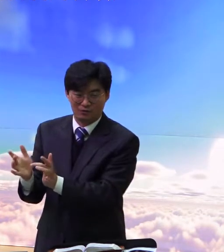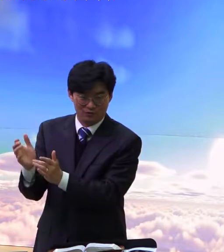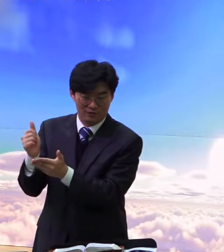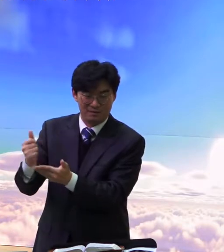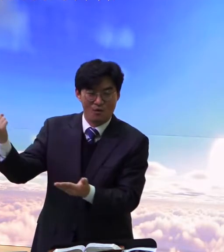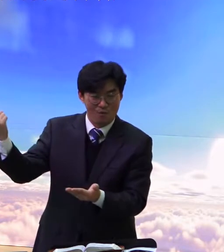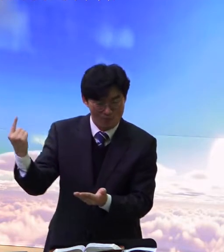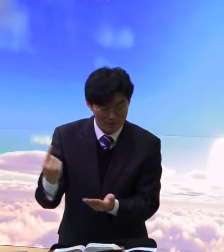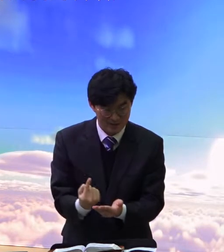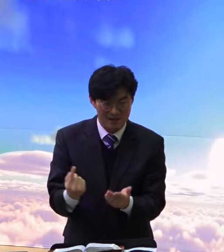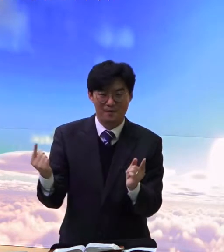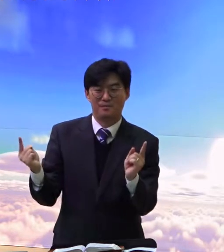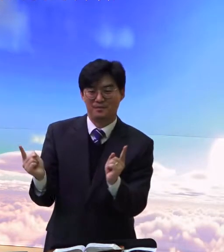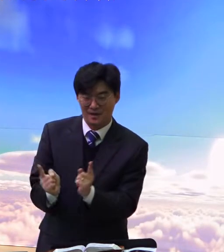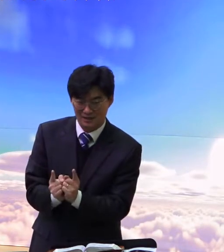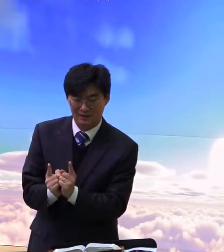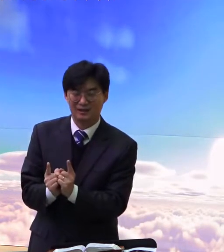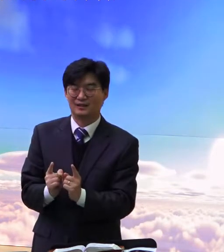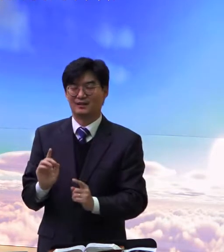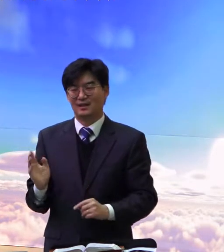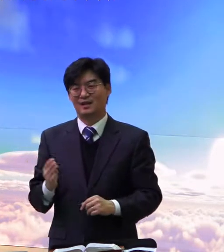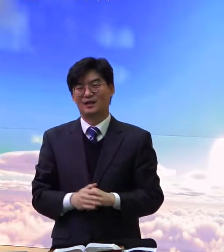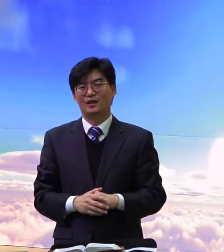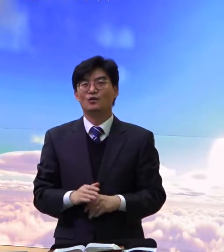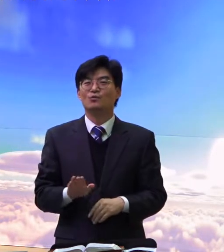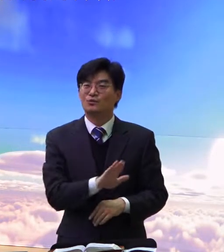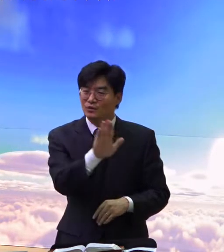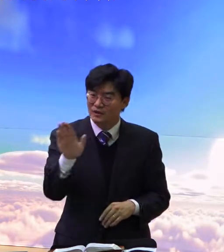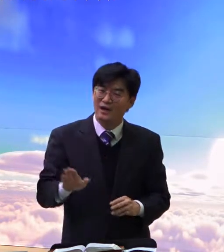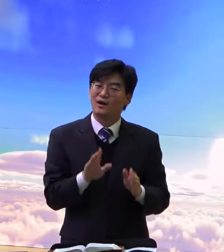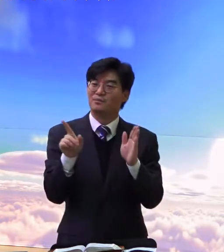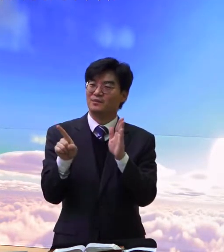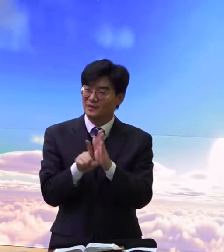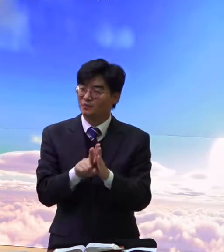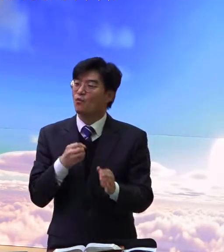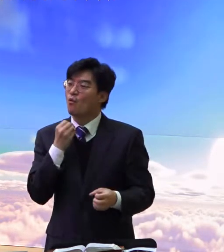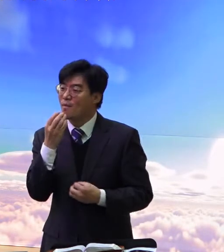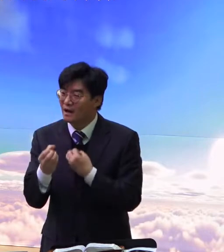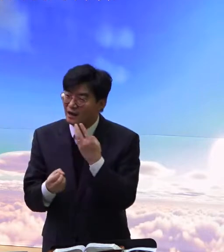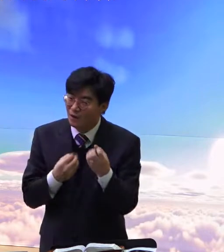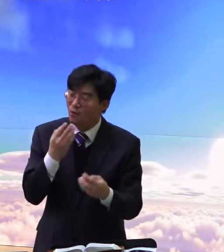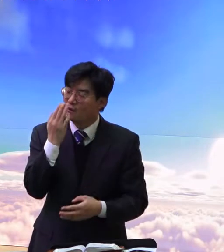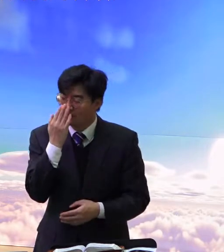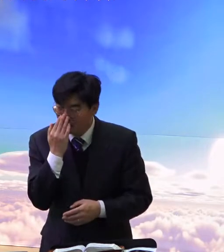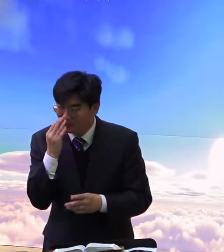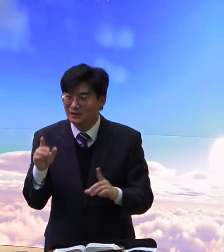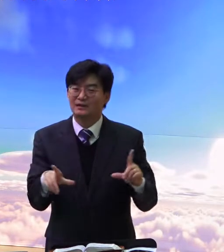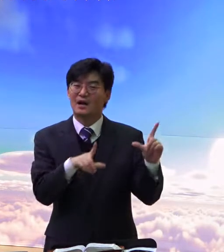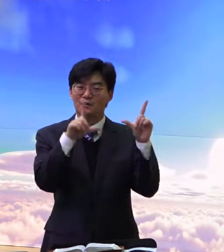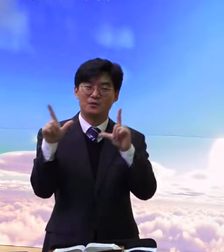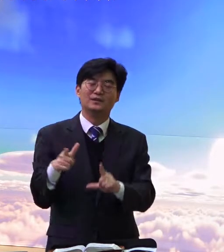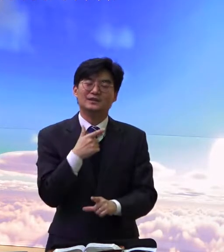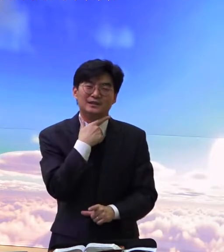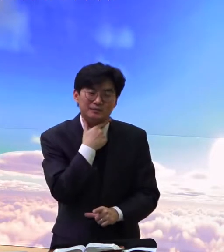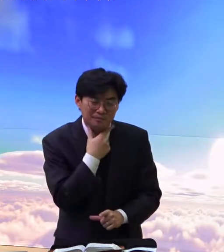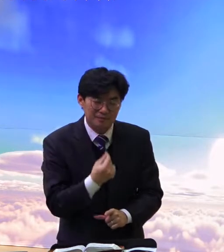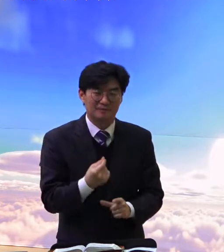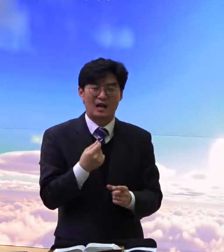그런데 여러분, 우리가 그런 믿음을 고백하고 그렇게 살기 원합니다라고 말하지만 예수 믿는다고 하는 많은 사람들